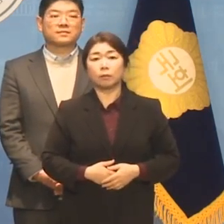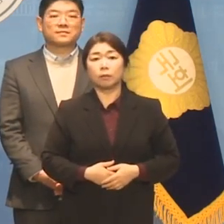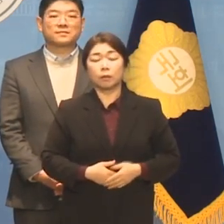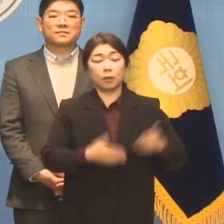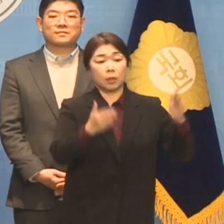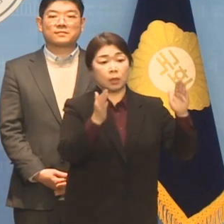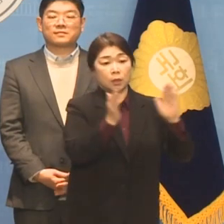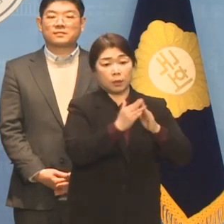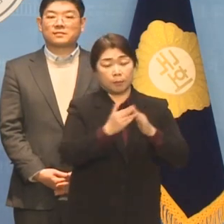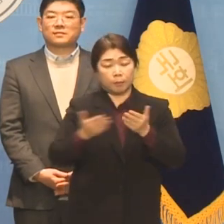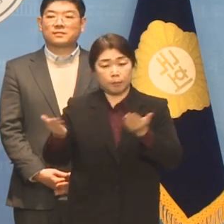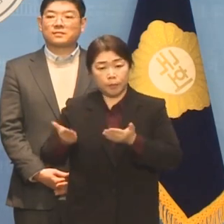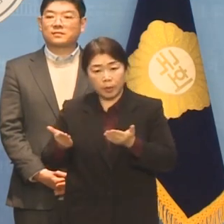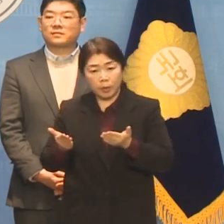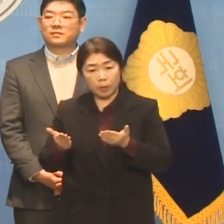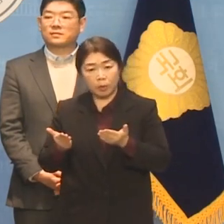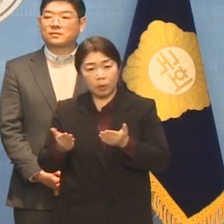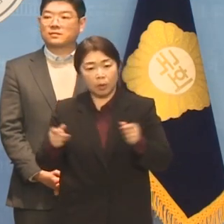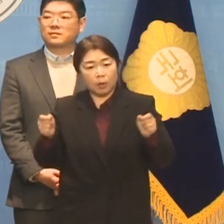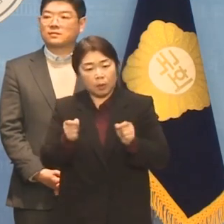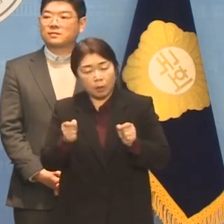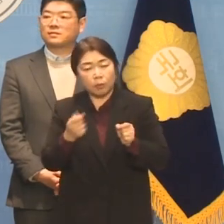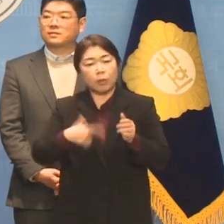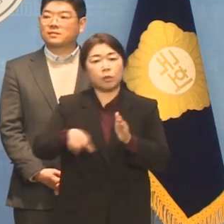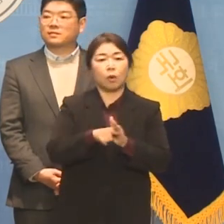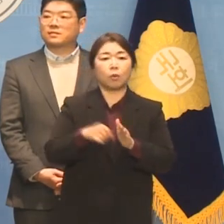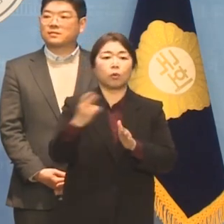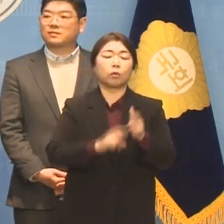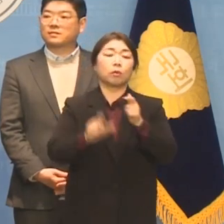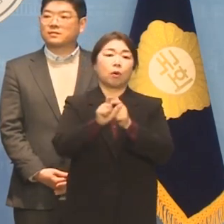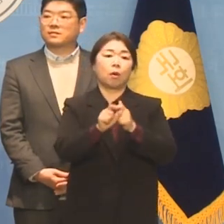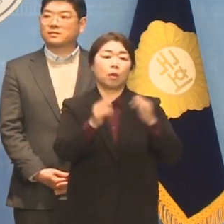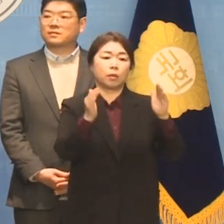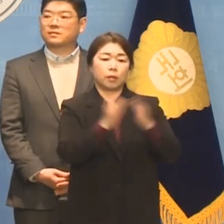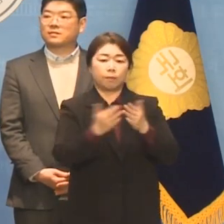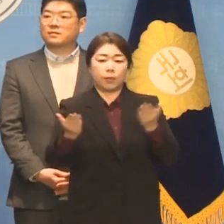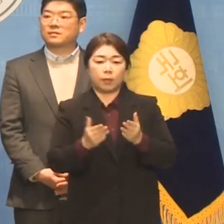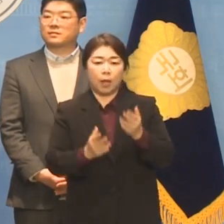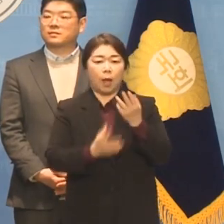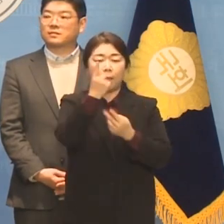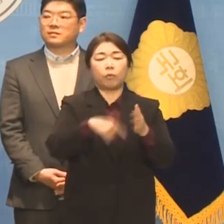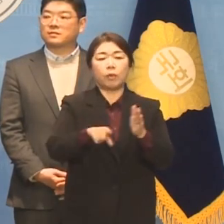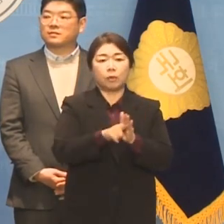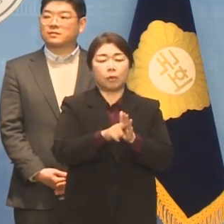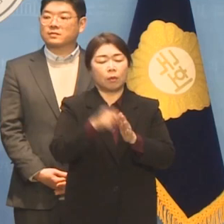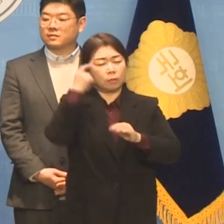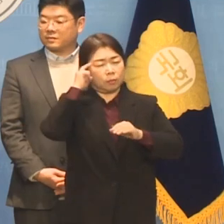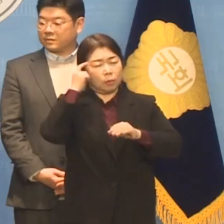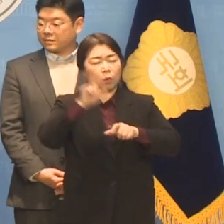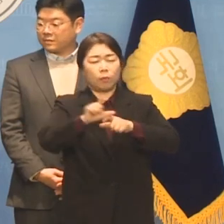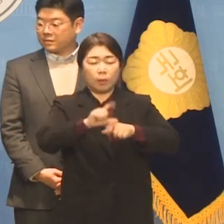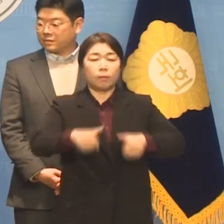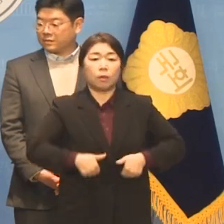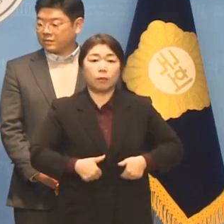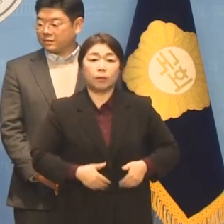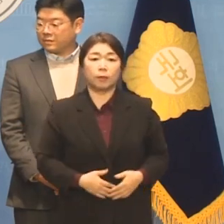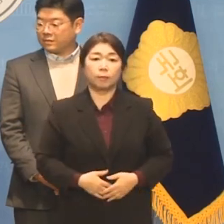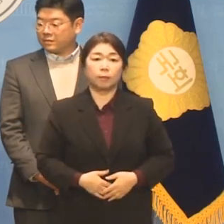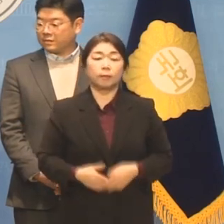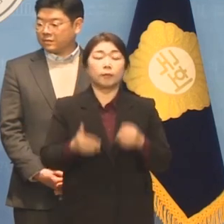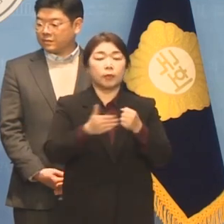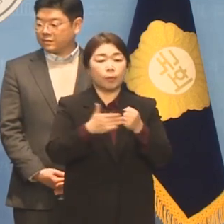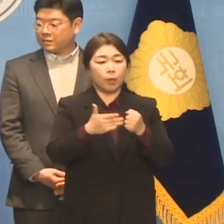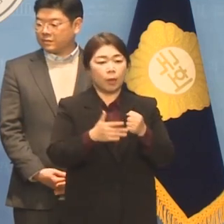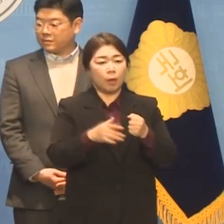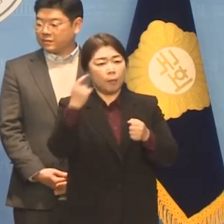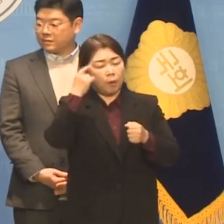직주 근접을 넘어 직주 일체를 위한 혁신을 추진하겠습니다. 그래서 우리는 직주 일체를 위한 하이브리드